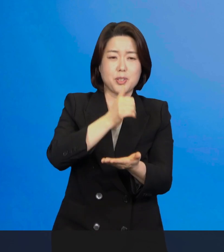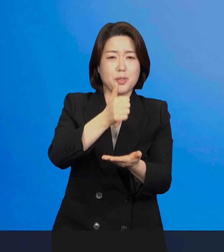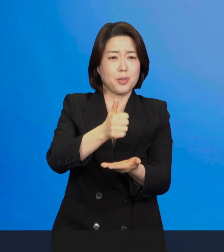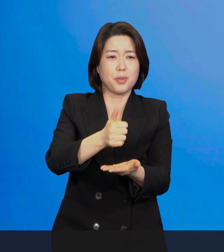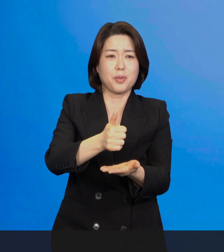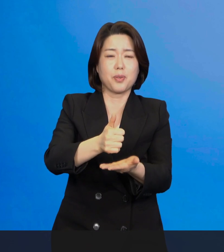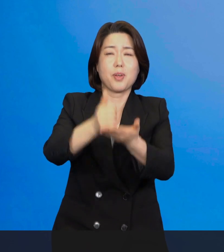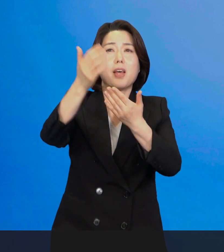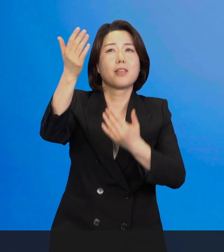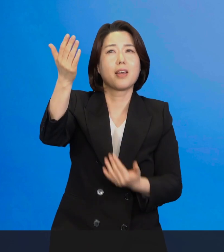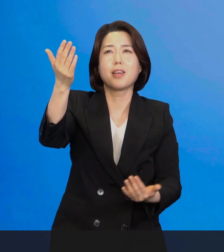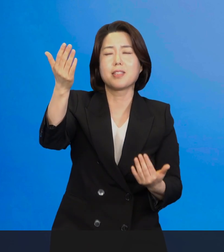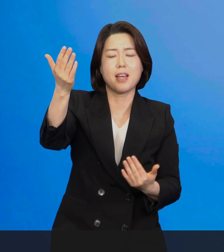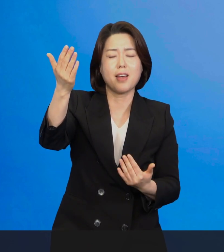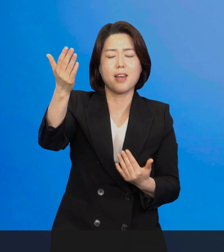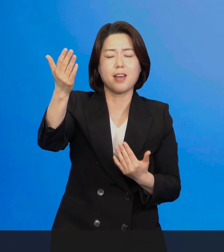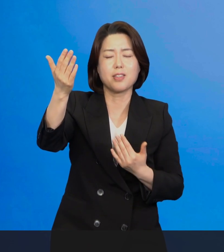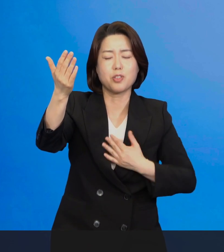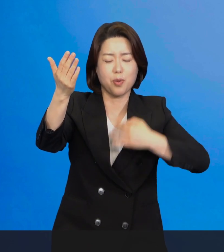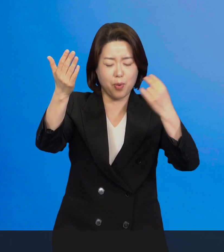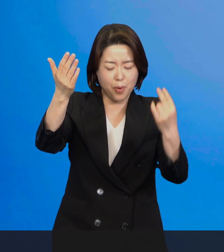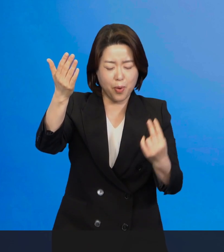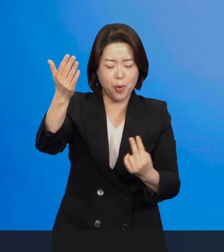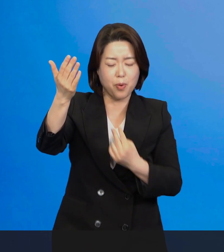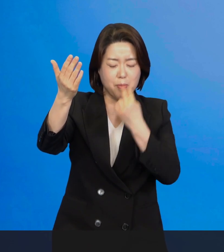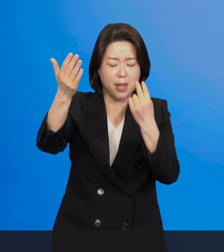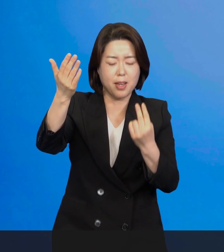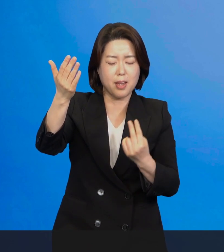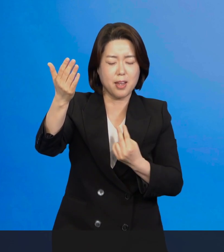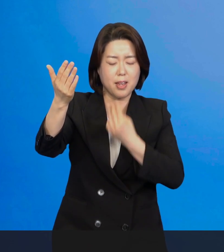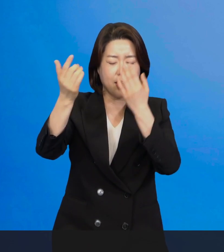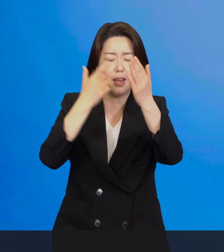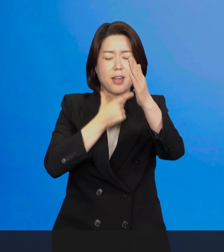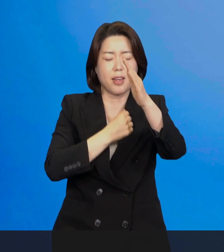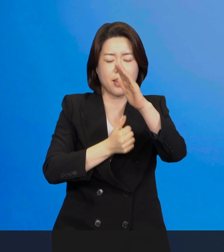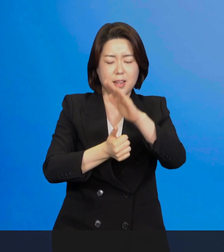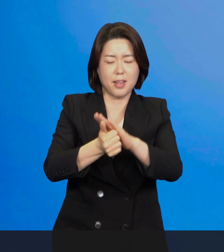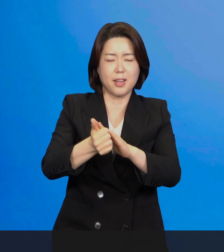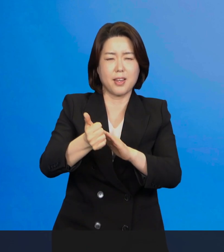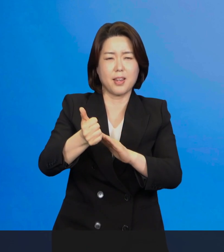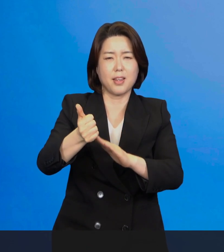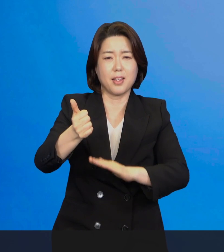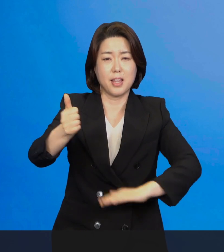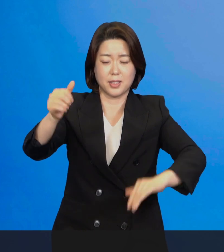그리스도 나의 산소망.